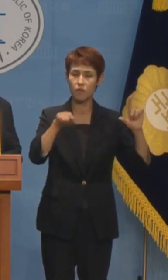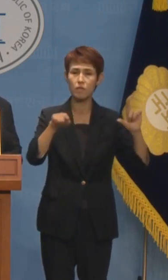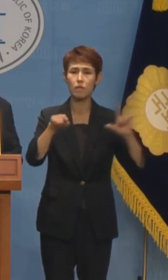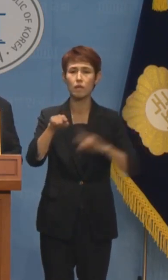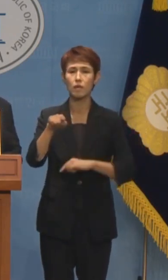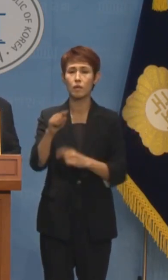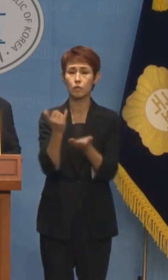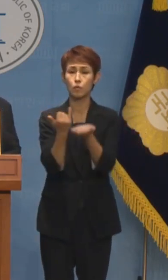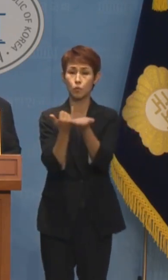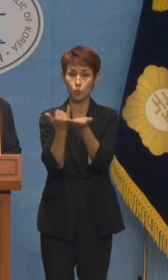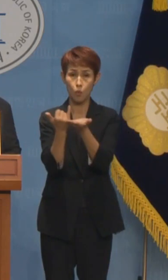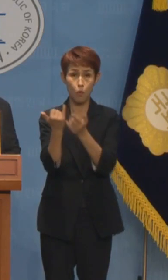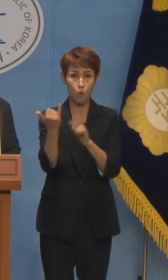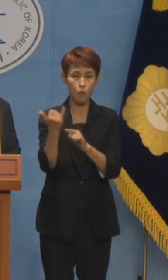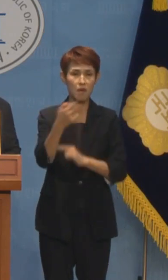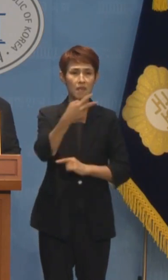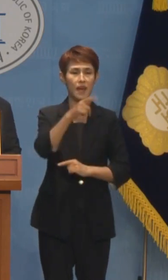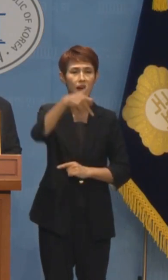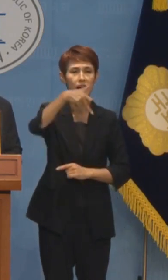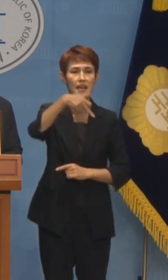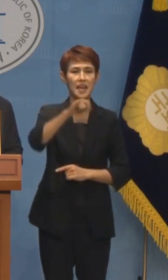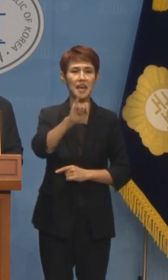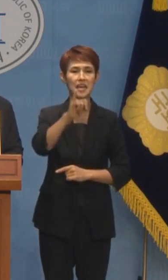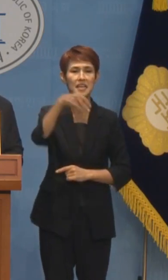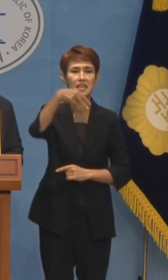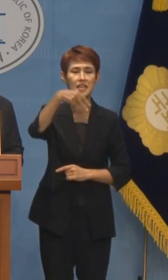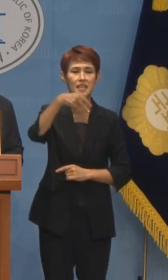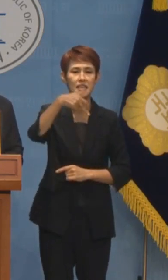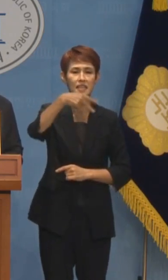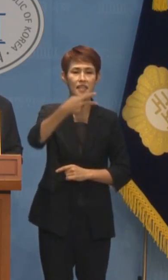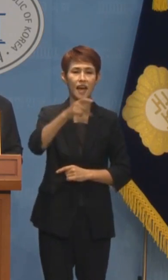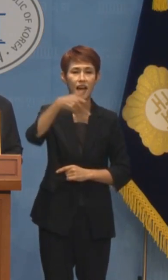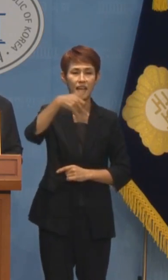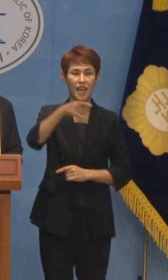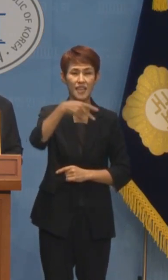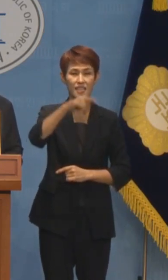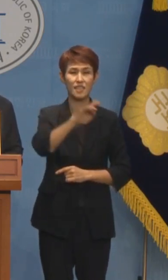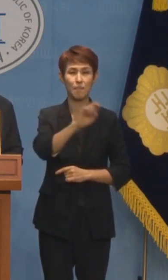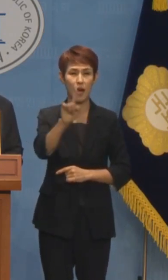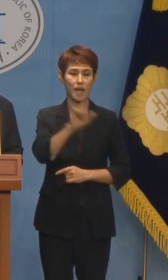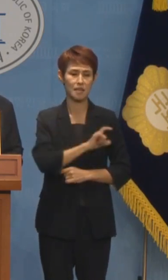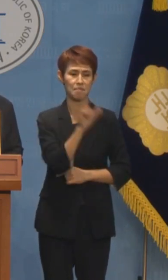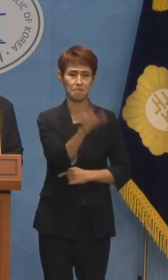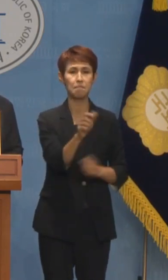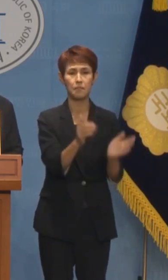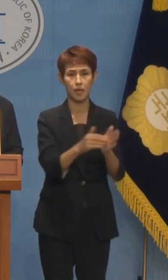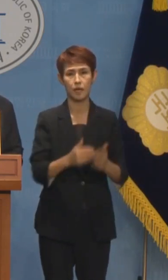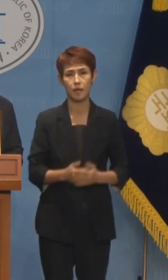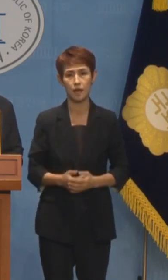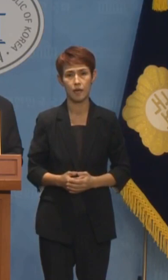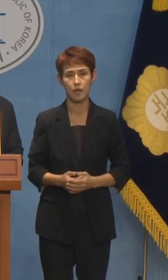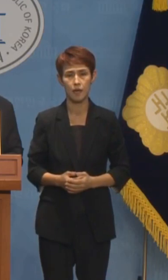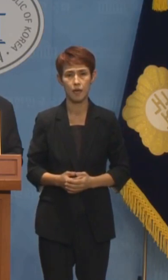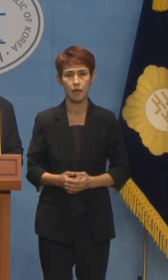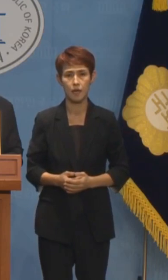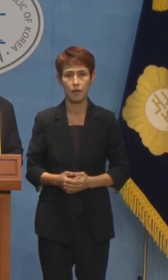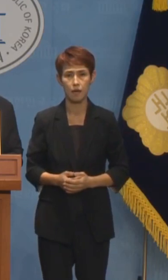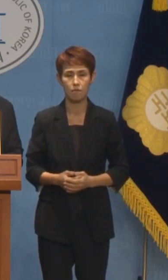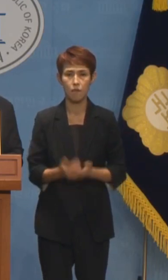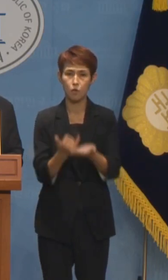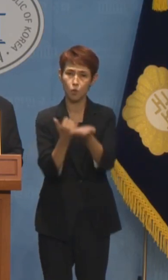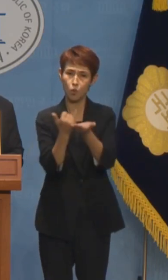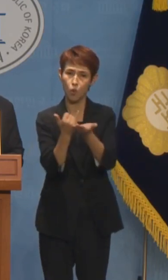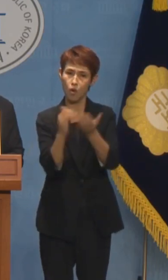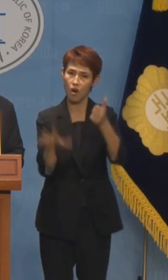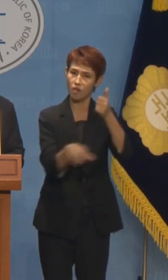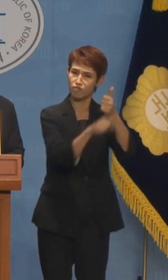분명한 독도를게 심 죽도로 바꾸고 시네마에 편입한 뒤에 아직까지 계속 근거없는 독도 영유권을